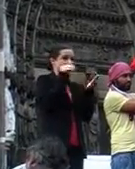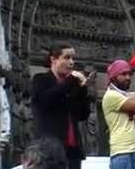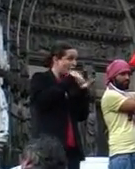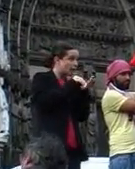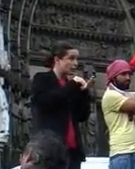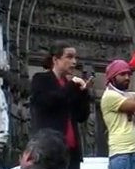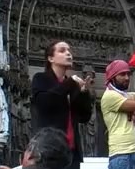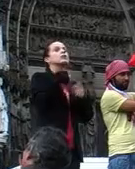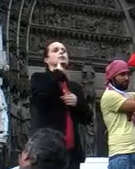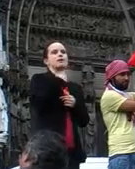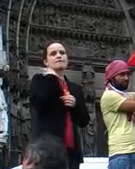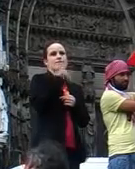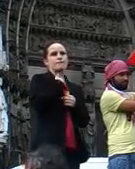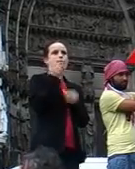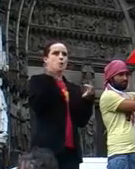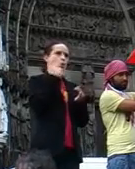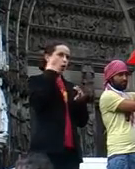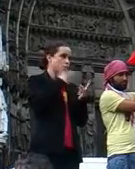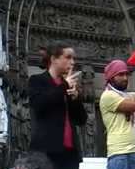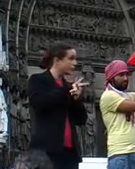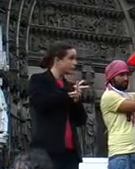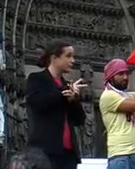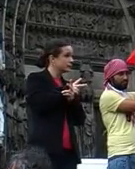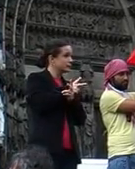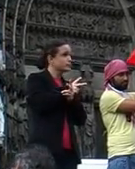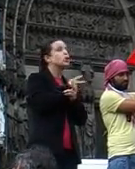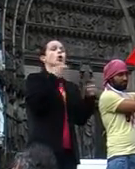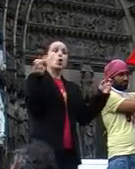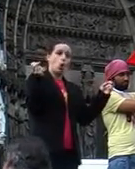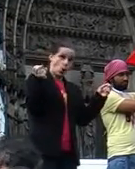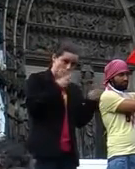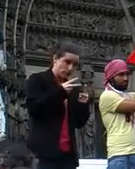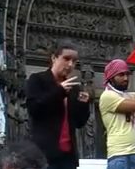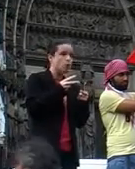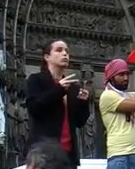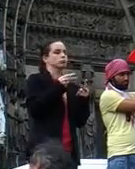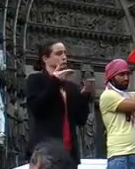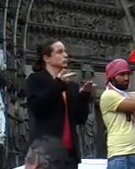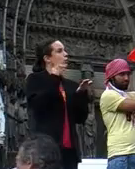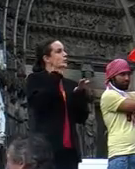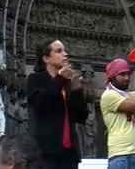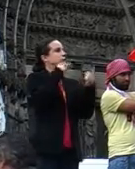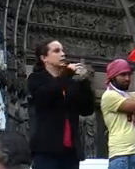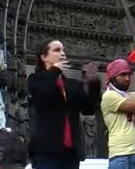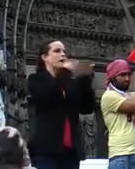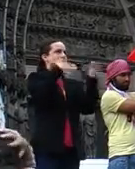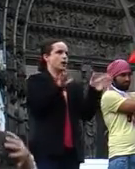uns Hörgeschädigte eben auch die Untertitelung zu dieser Barrierefreiheit.